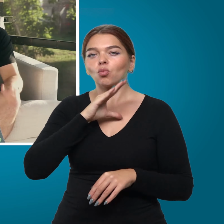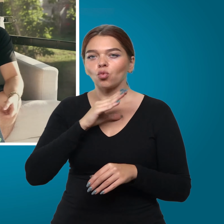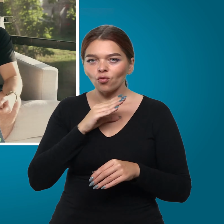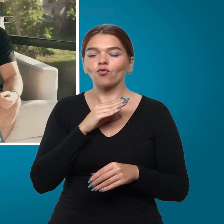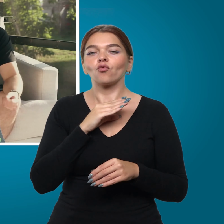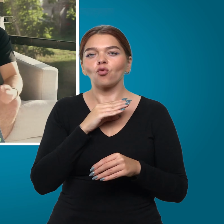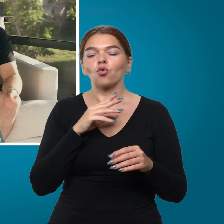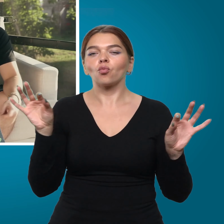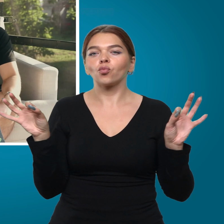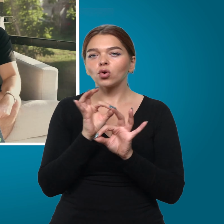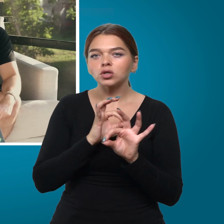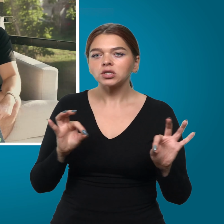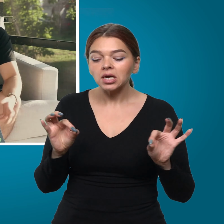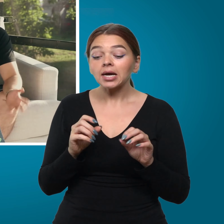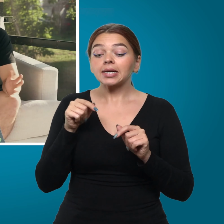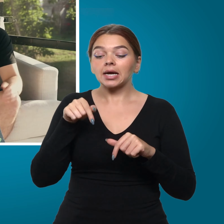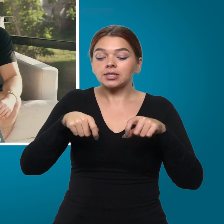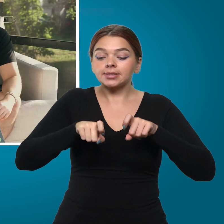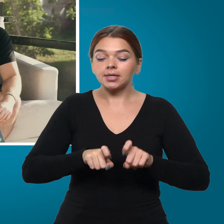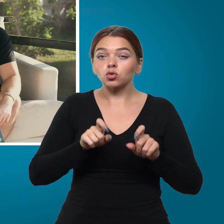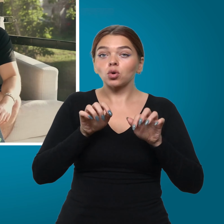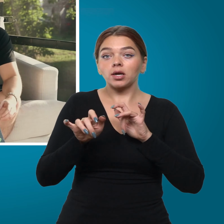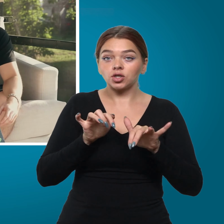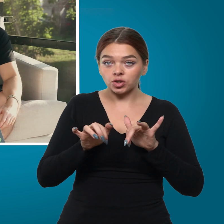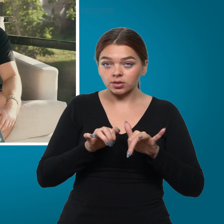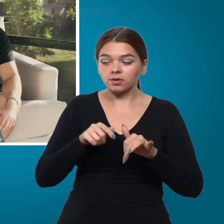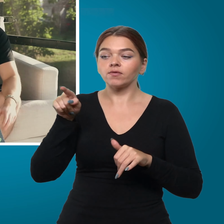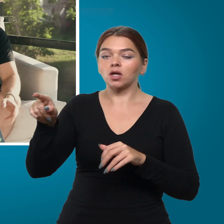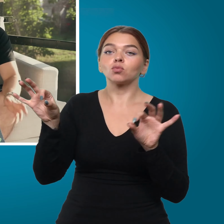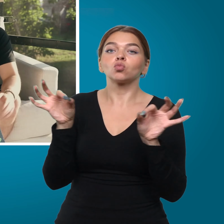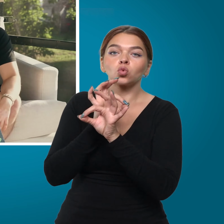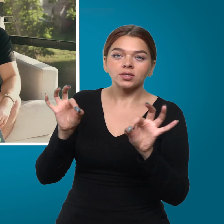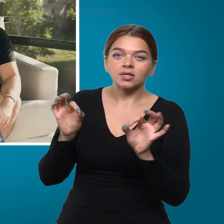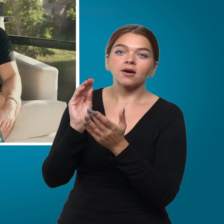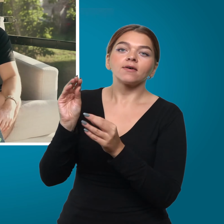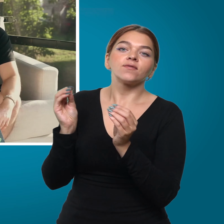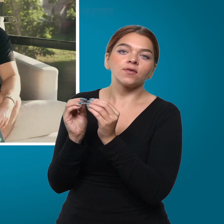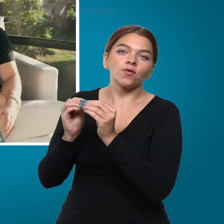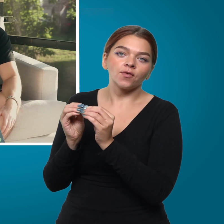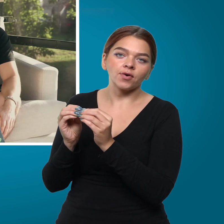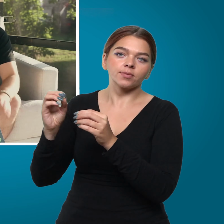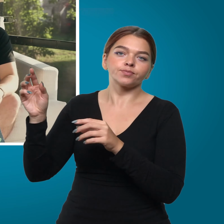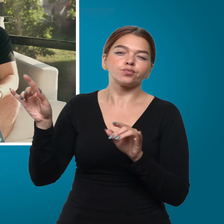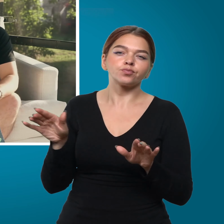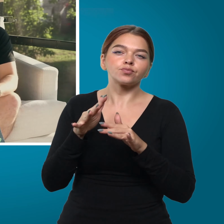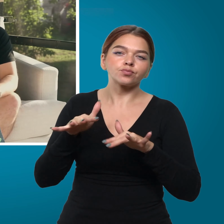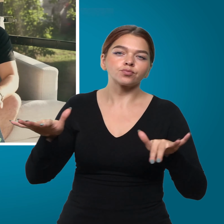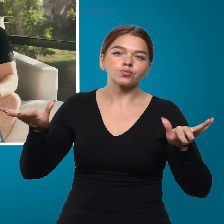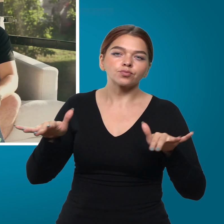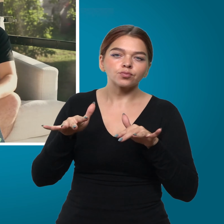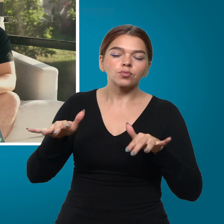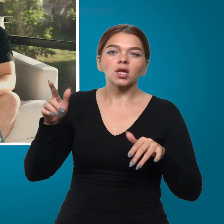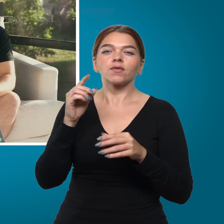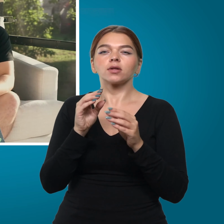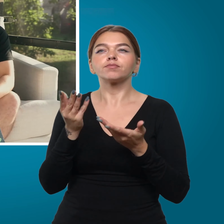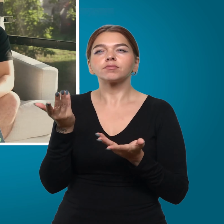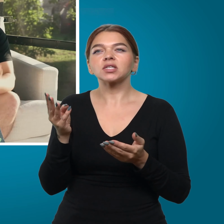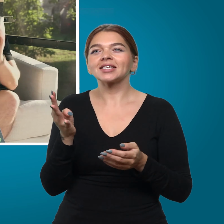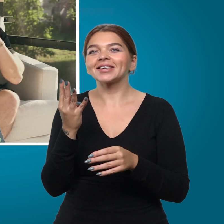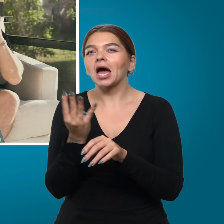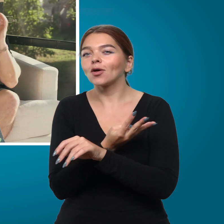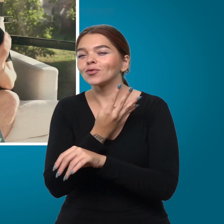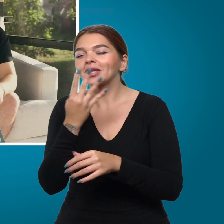vieną muzikinį albumą. Tokios švelnios elektronikos, mes į Betek, tokios grupės, gal kas žino, vienas albumas ir visada, kai